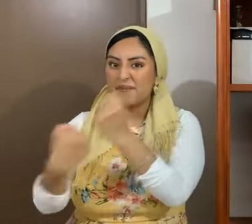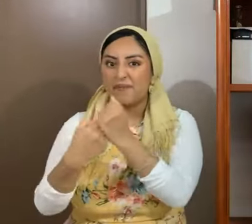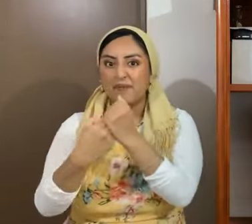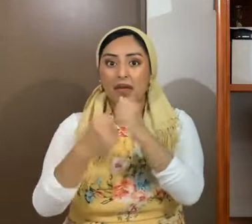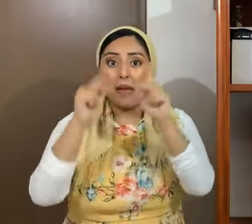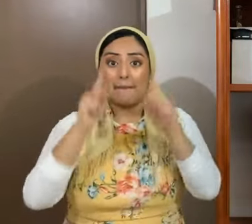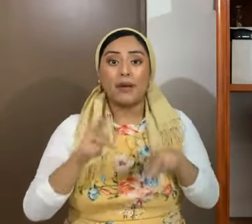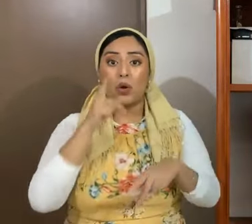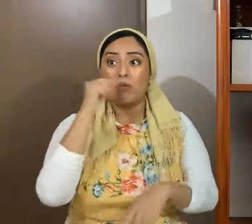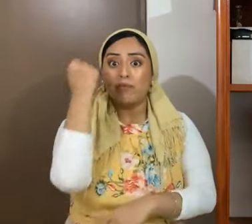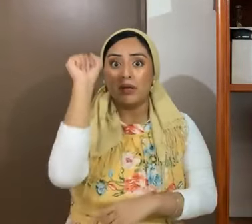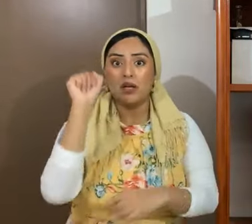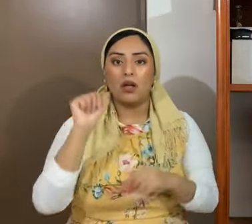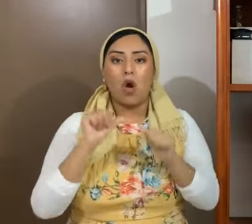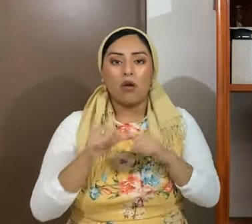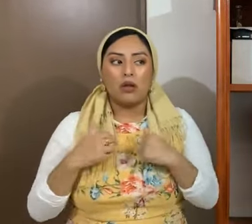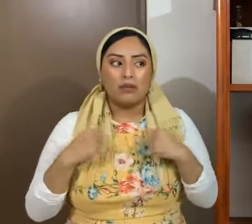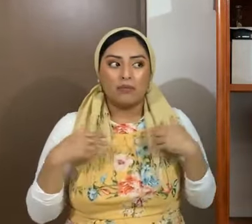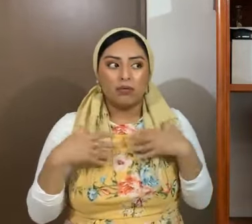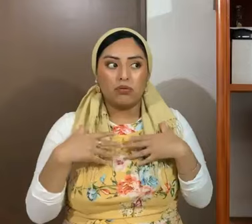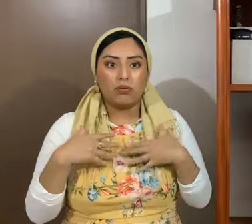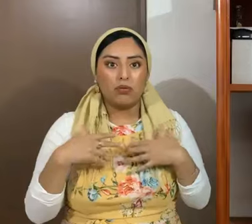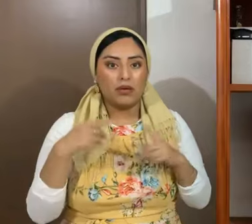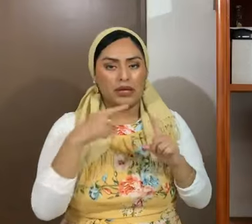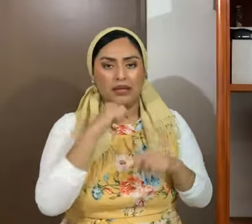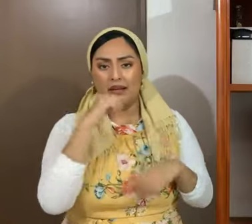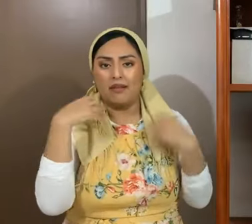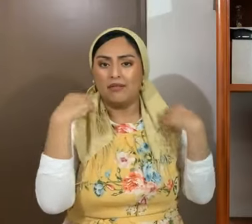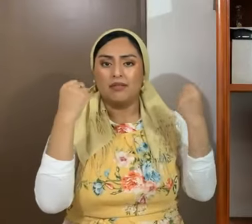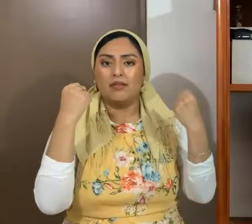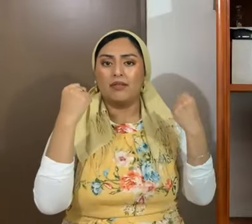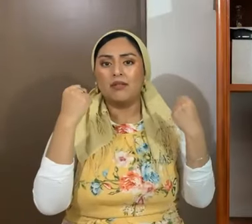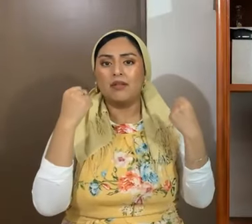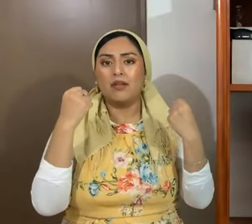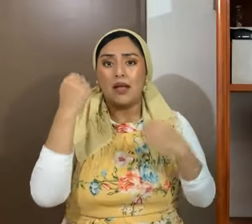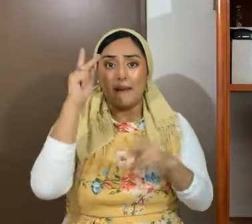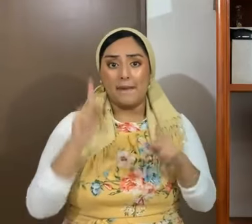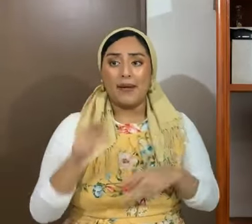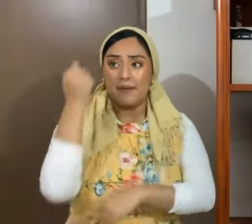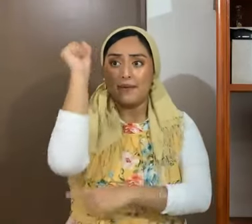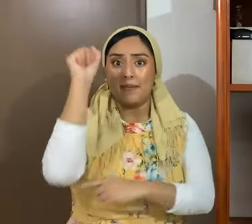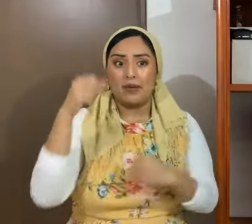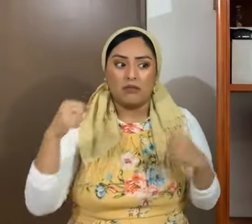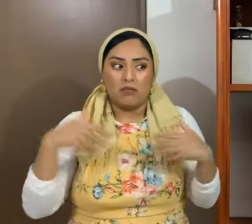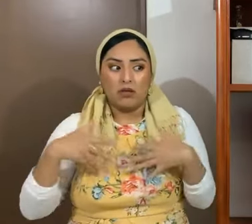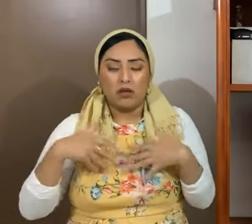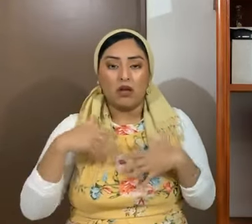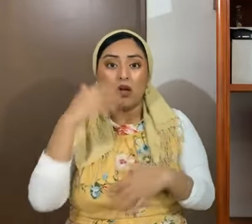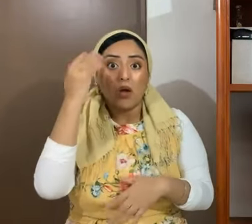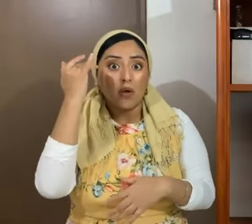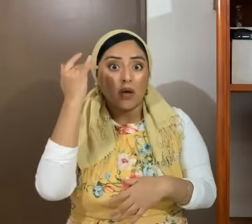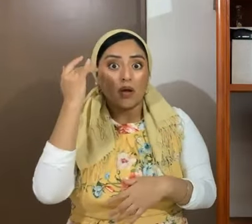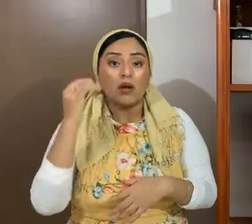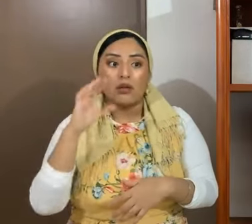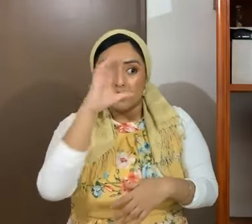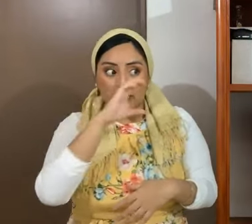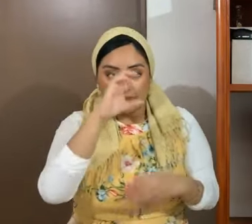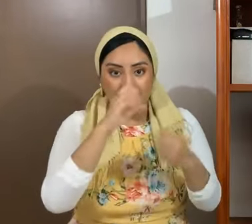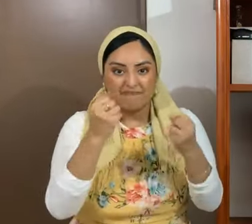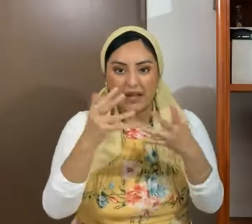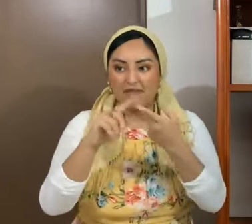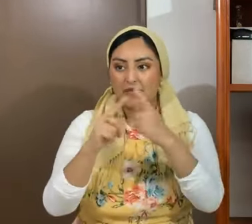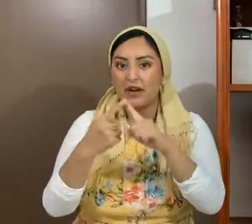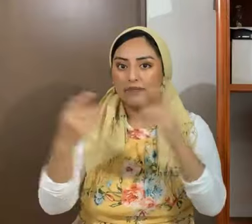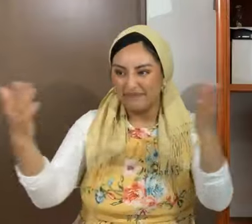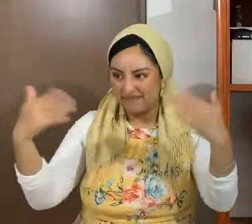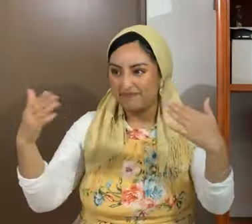Un rebelde es cobarde, no es valiente. Un rebelde es cobarde. Por eso busca